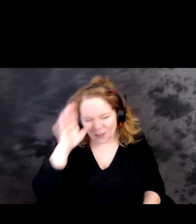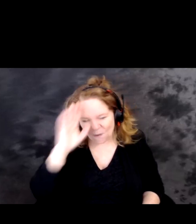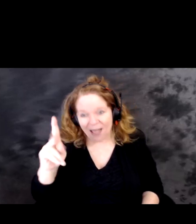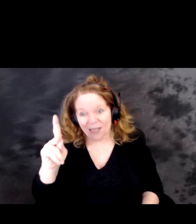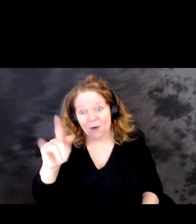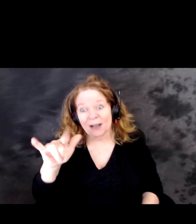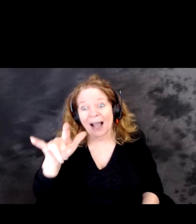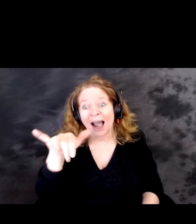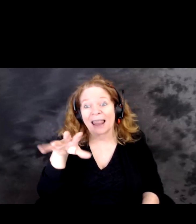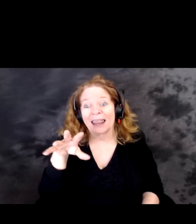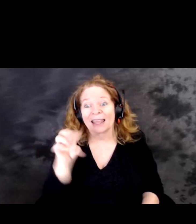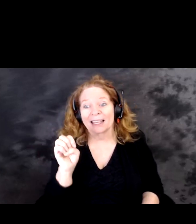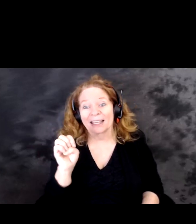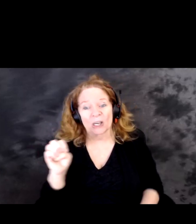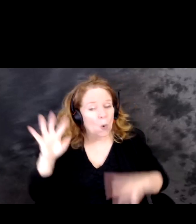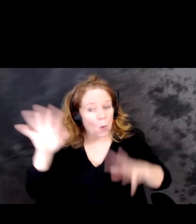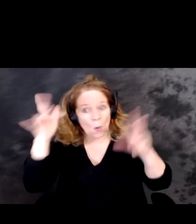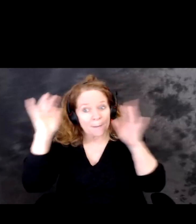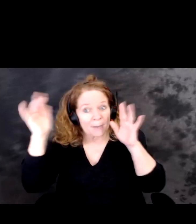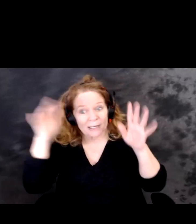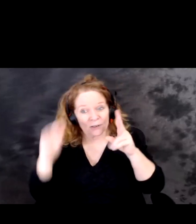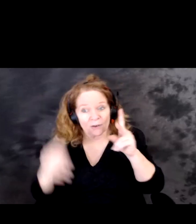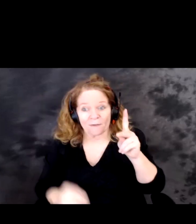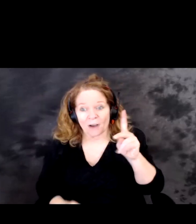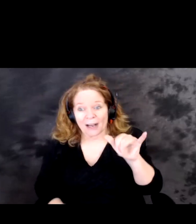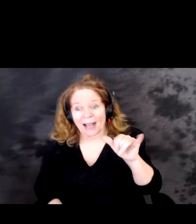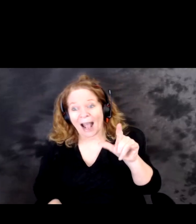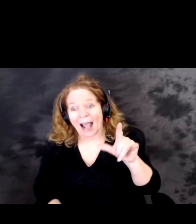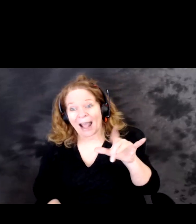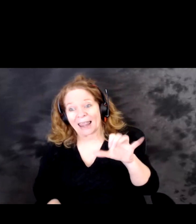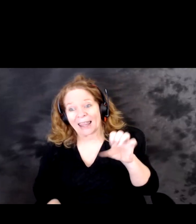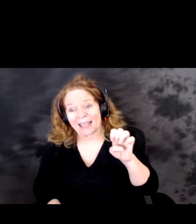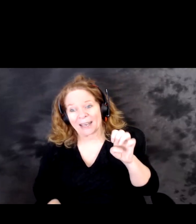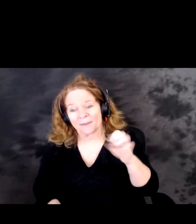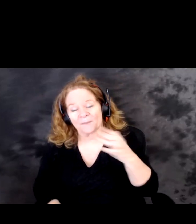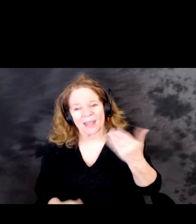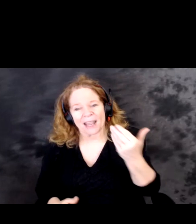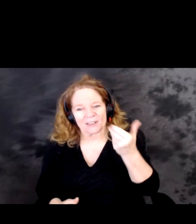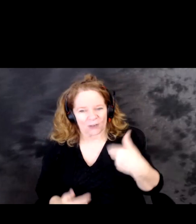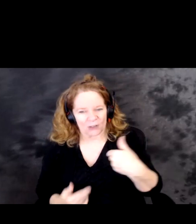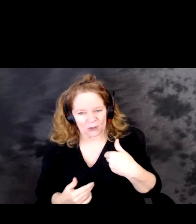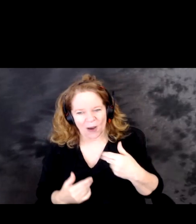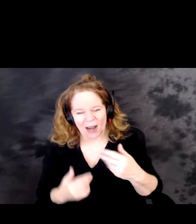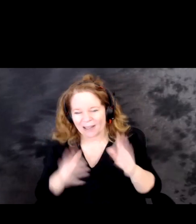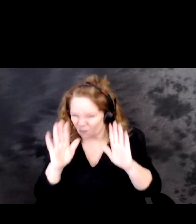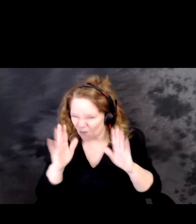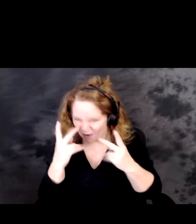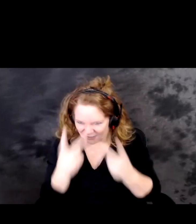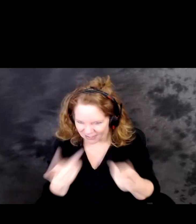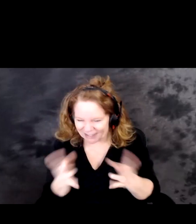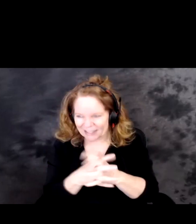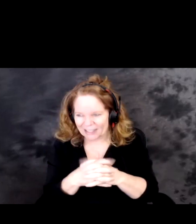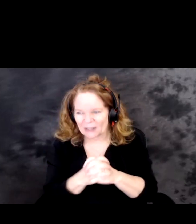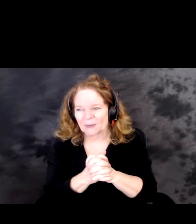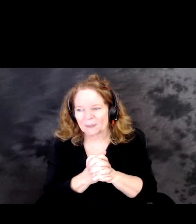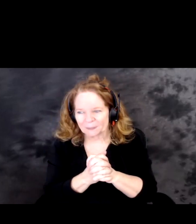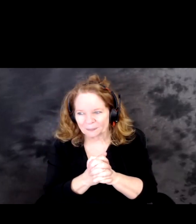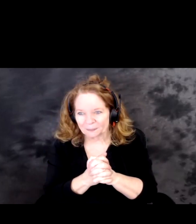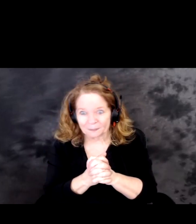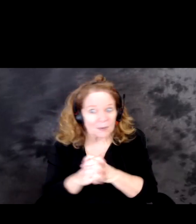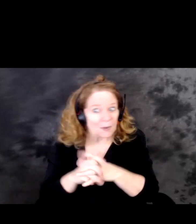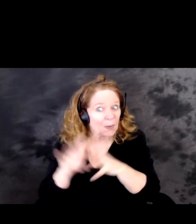Kylie, Kylie. Kylie, whoop. Whoop. Kylie, gracias por estar aquí. Es lindo